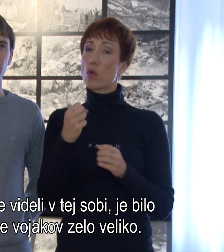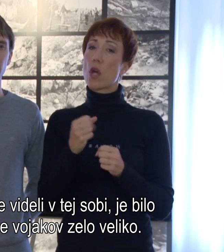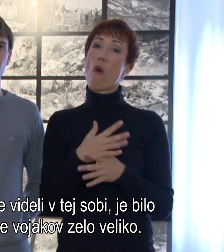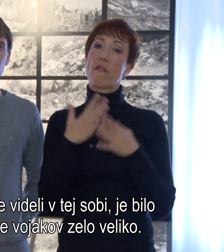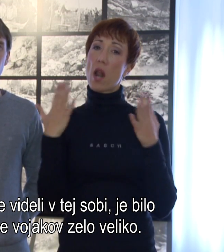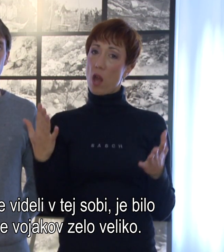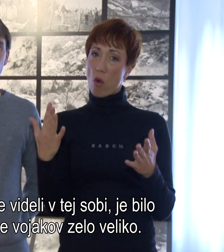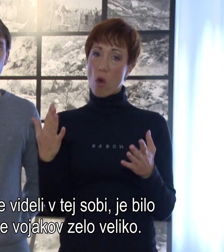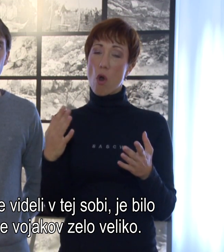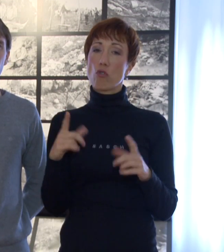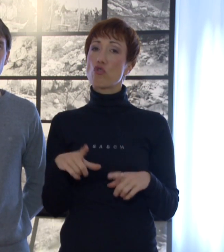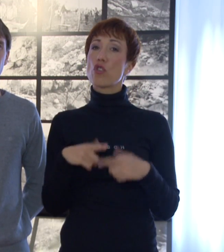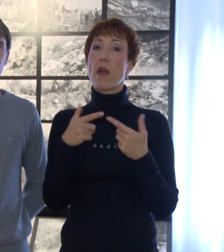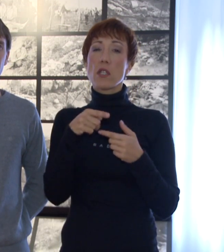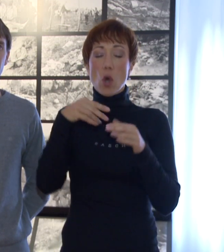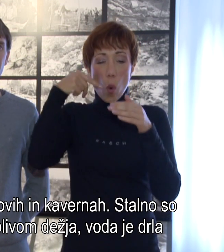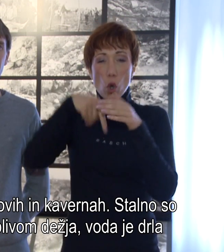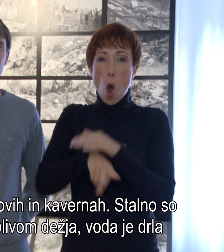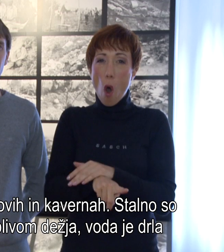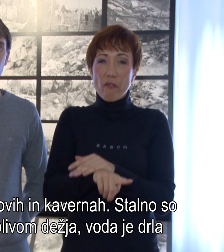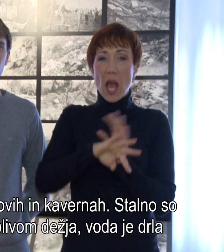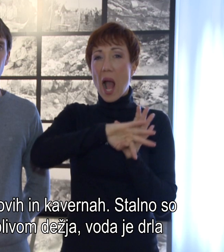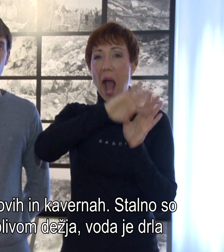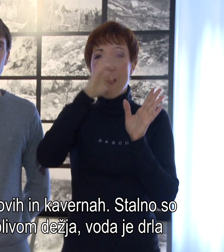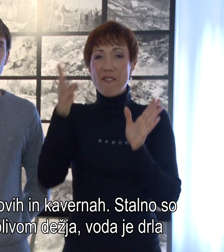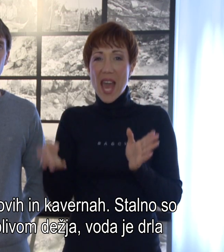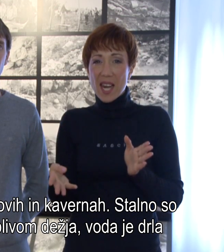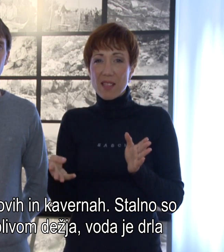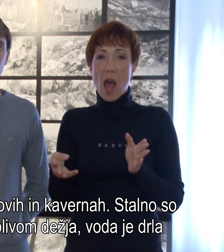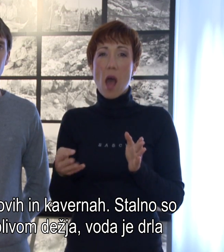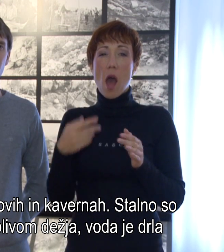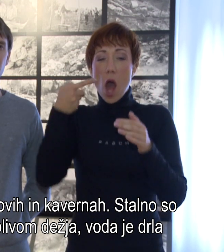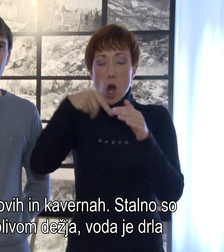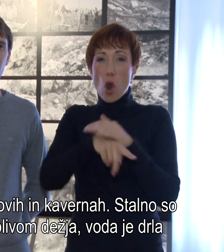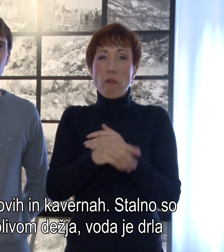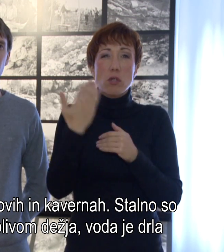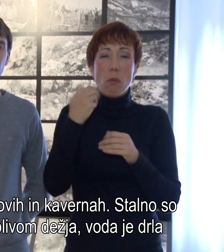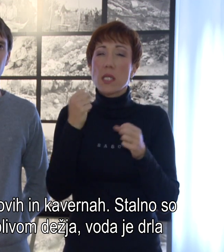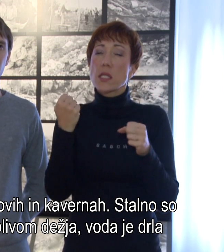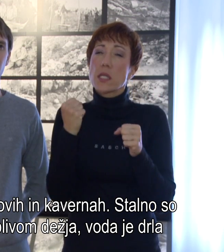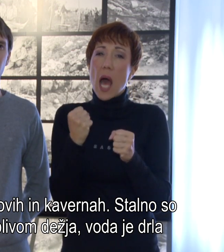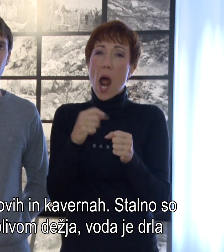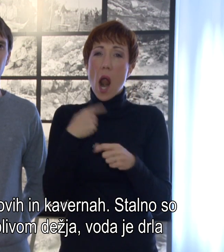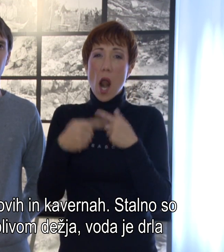so v rovih, kavernah, v rovih, ki so bili stalno pod vplivom